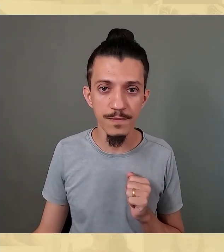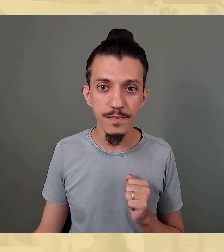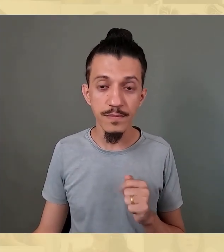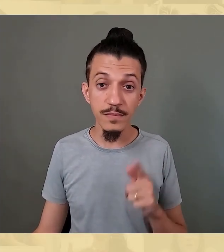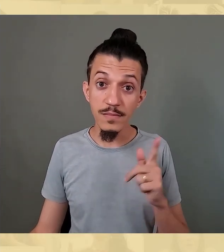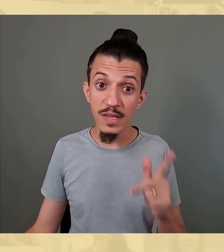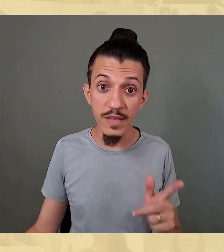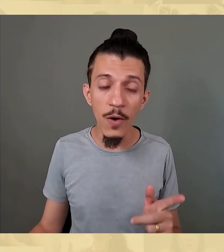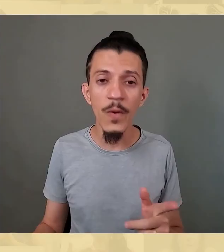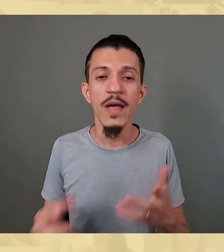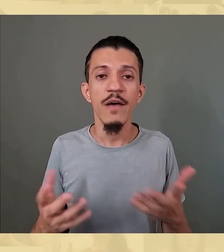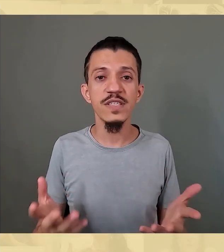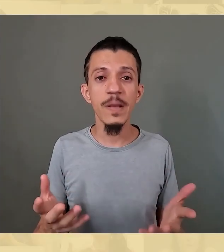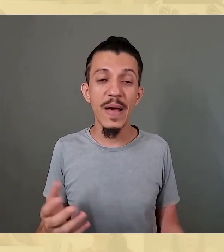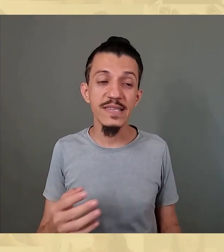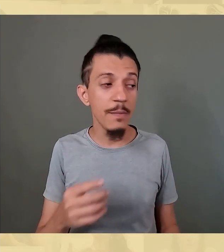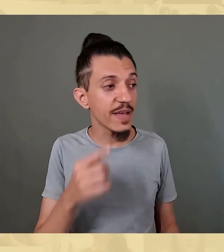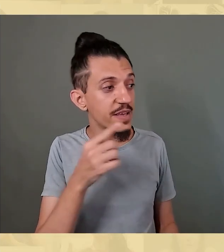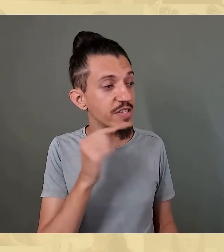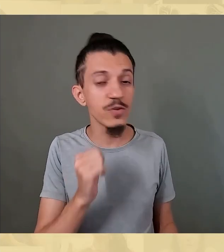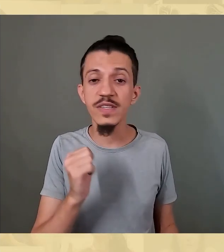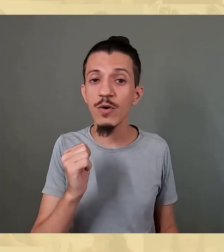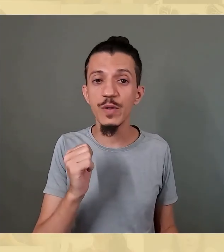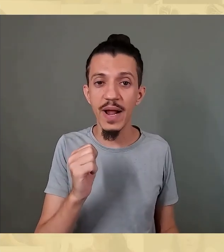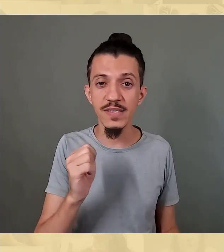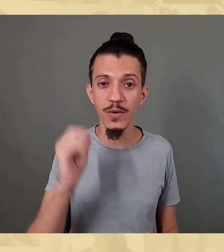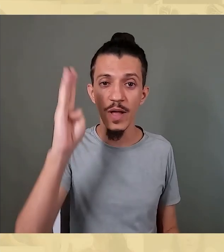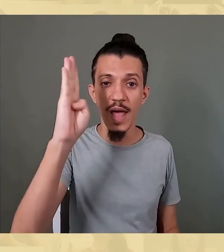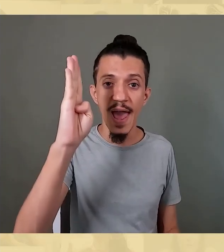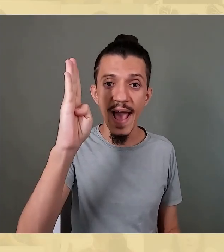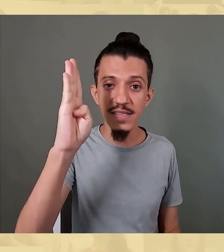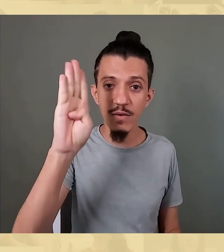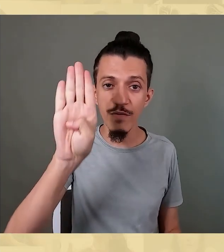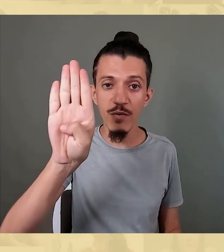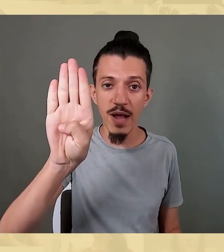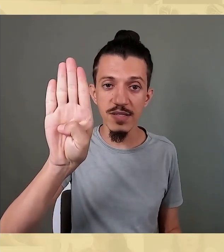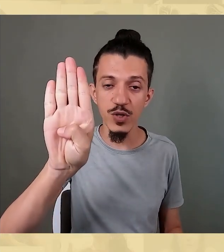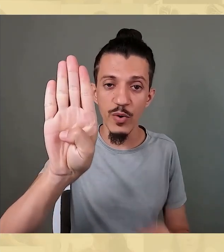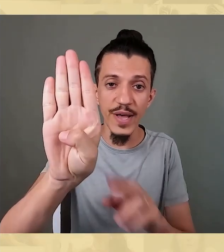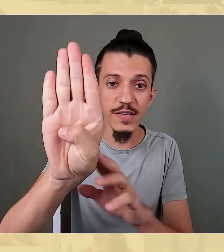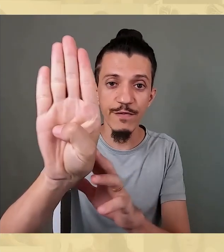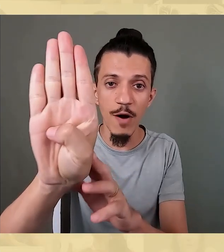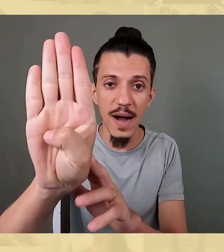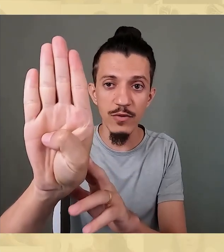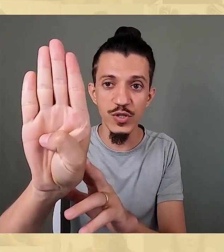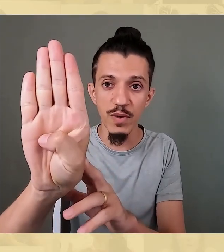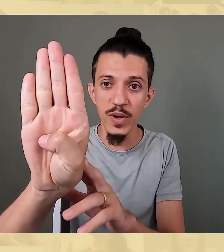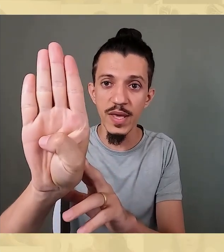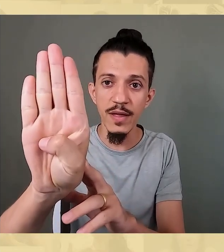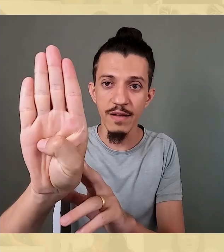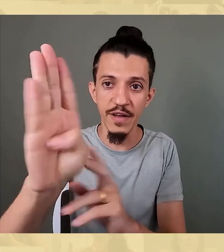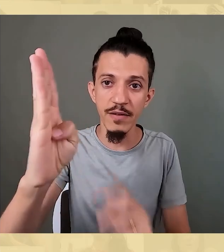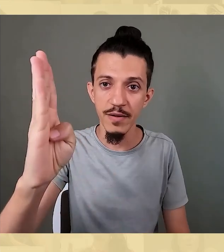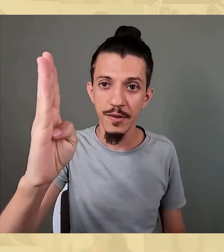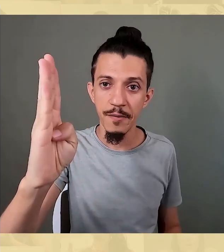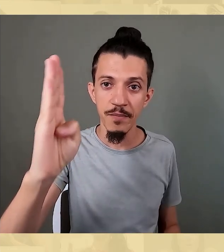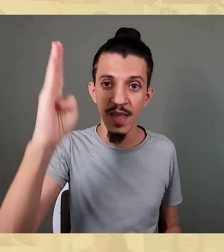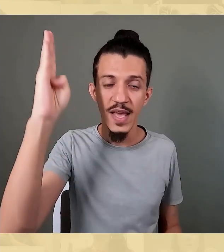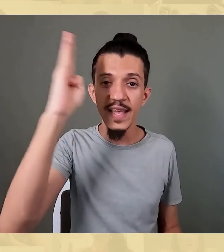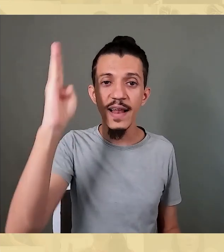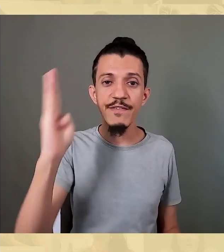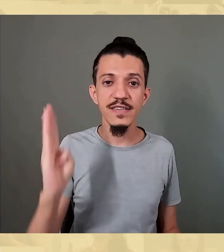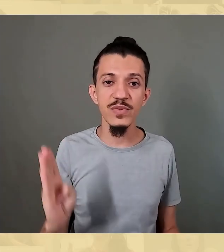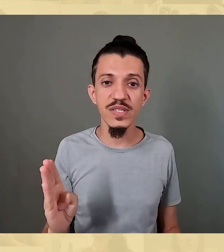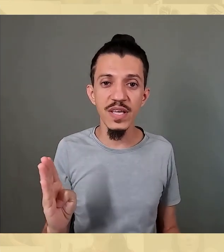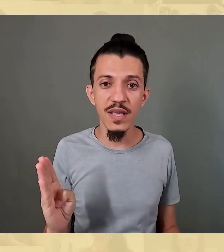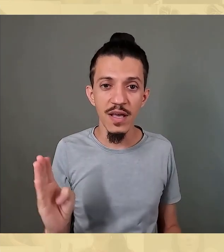visual. Então, você percebe que aqui já é o sinal de Brasil. Essa configuração de mão, esse formato de mão aqui, tá vendo? E